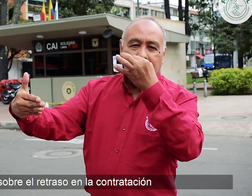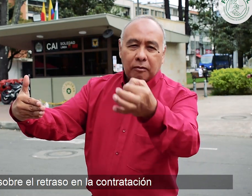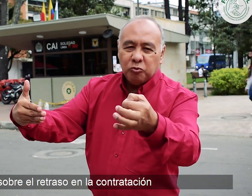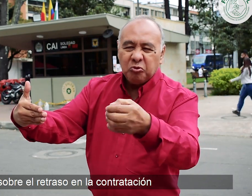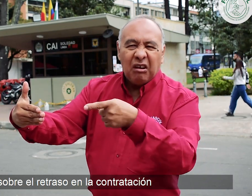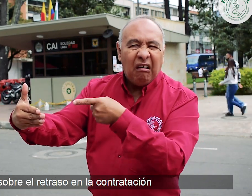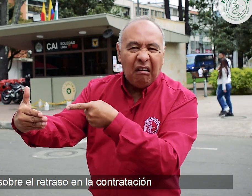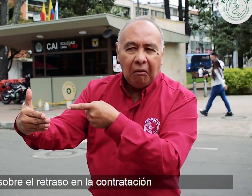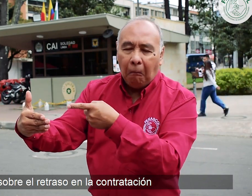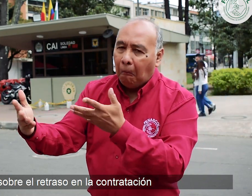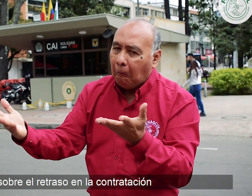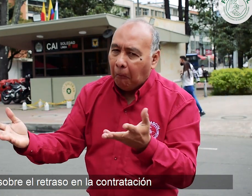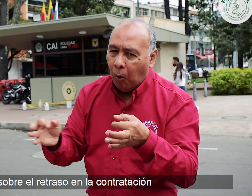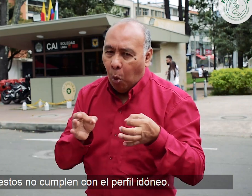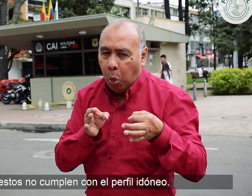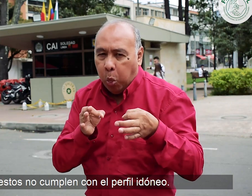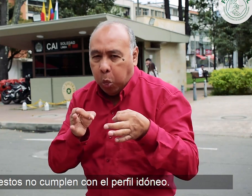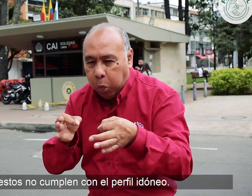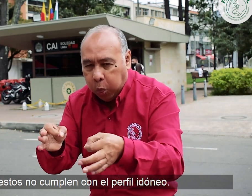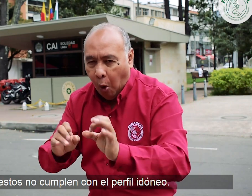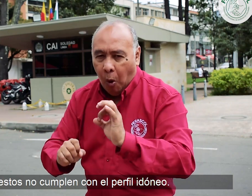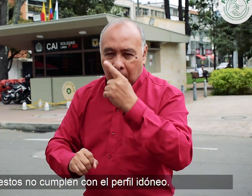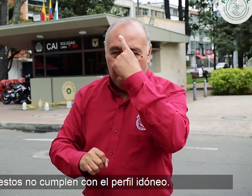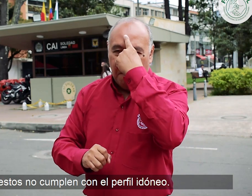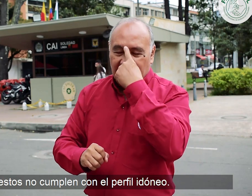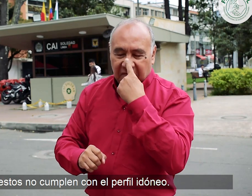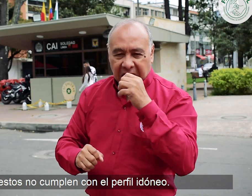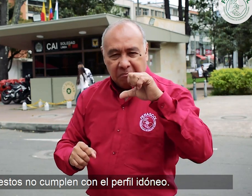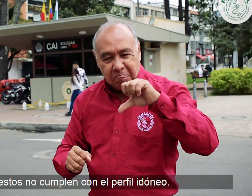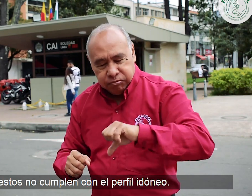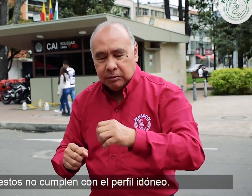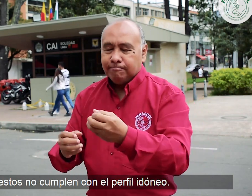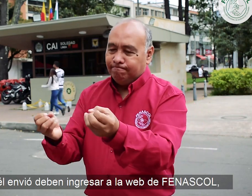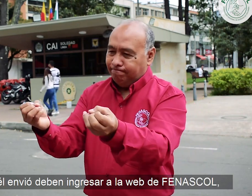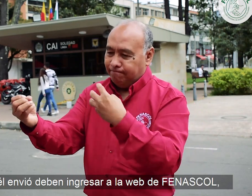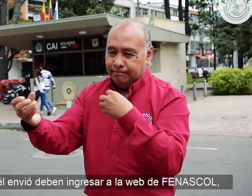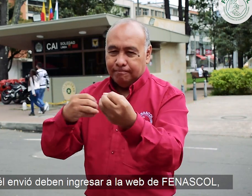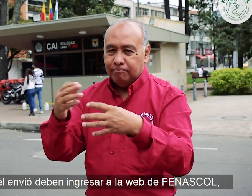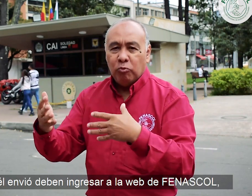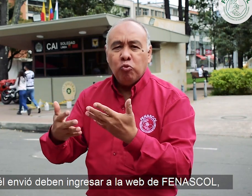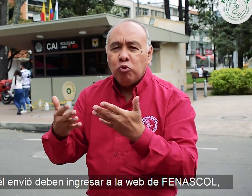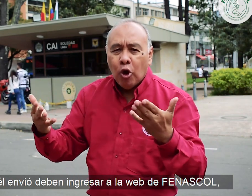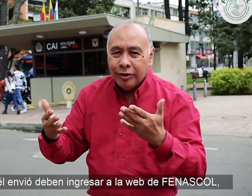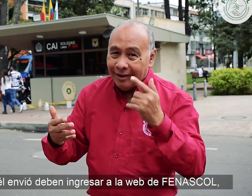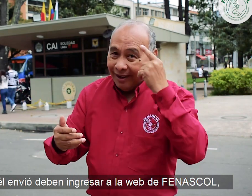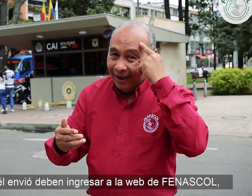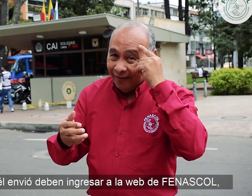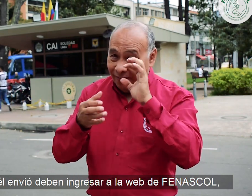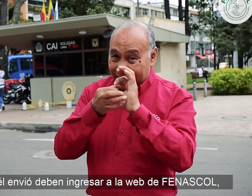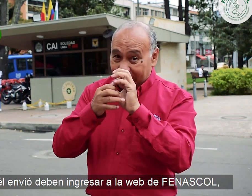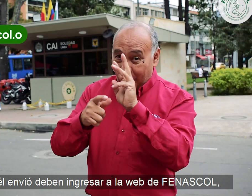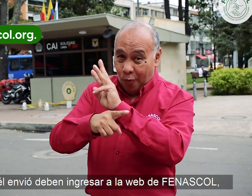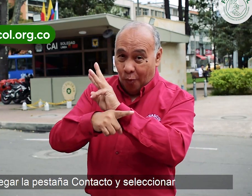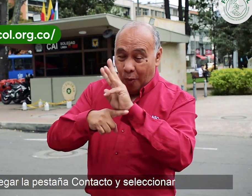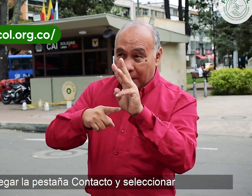sobre el retraso en la contratación y si estos no cumplen con el perfil idóneo. Para realizar el envío deben ingresar a la web de